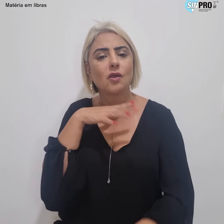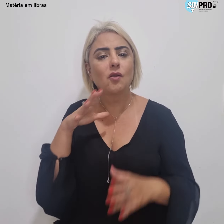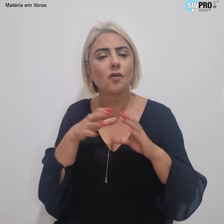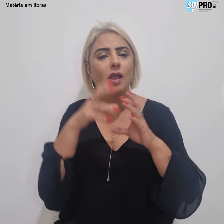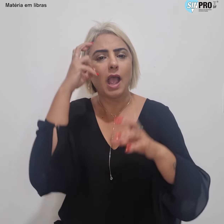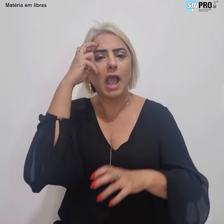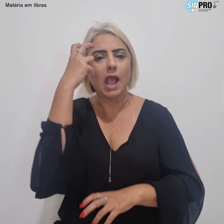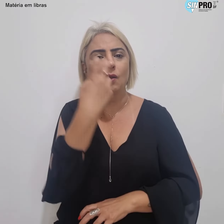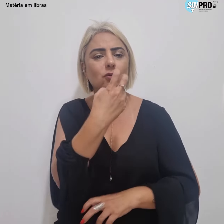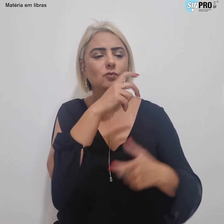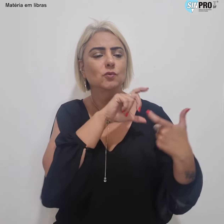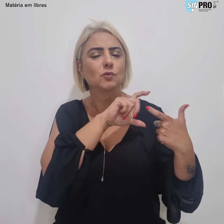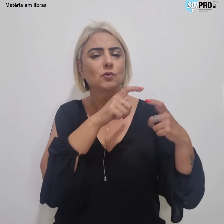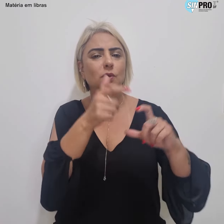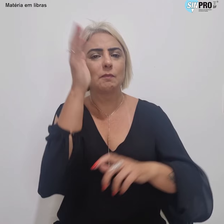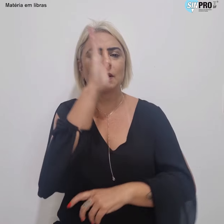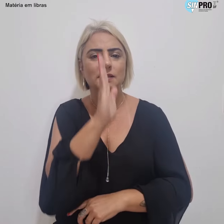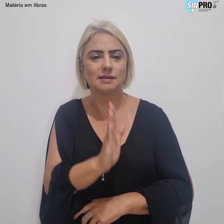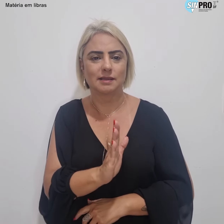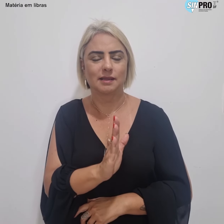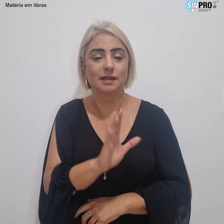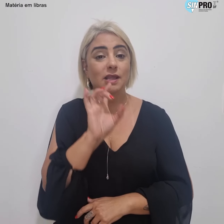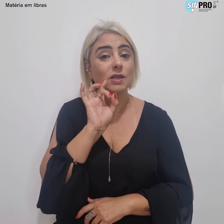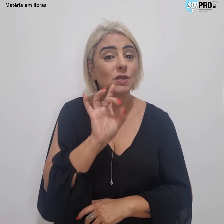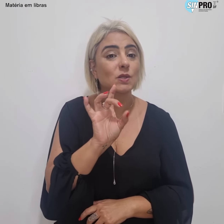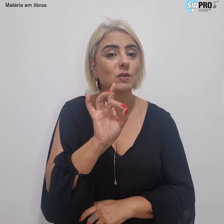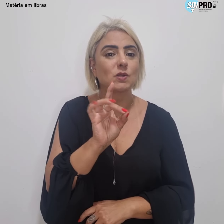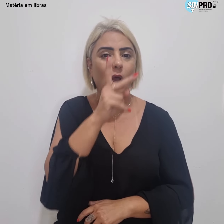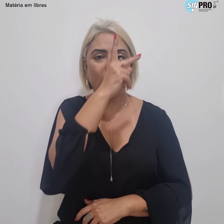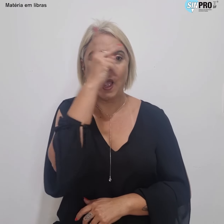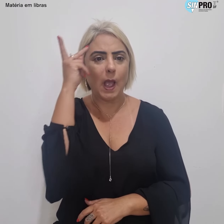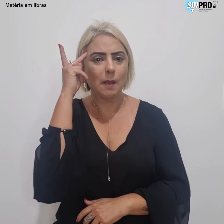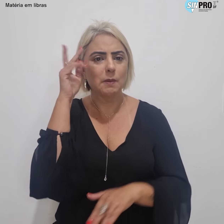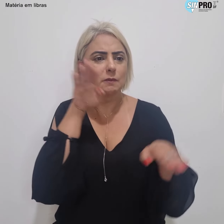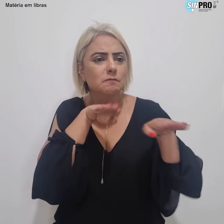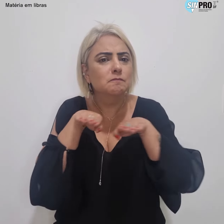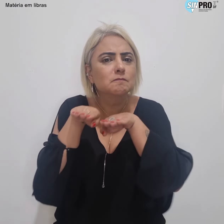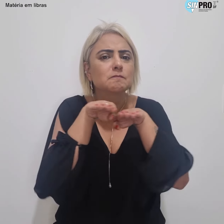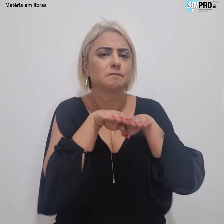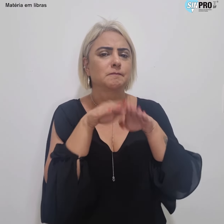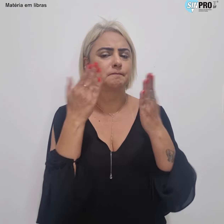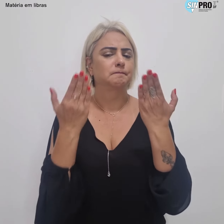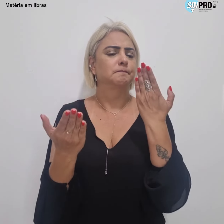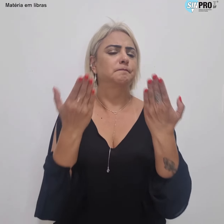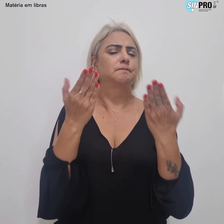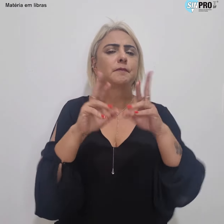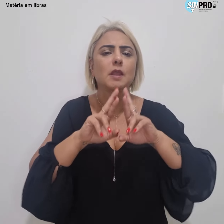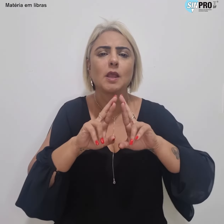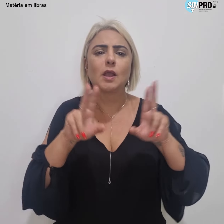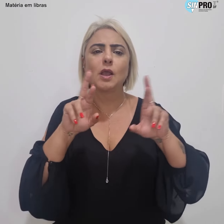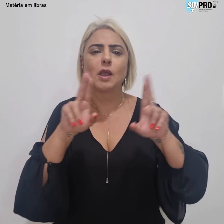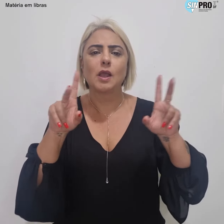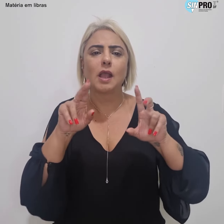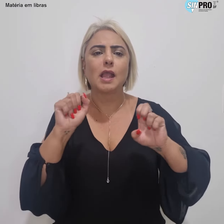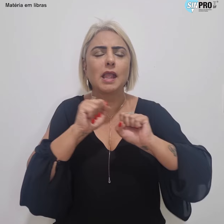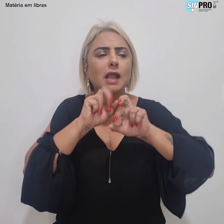cultura brasileira. E somente quem parifica os diferentes e as distintas